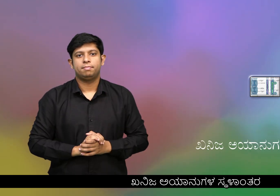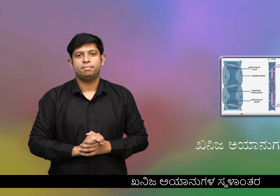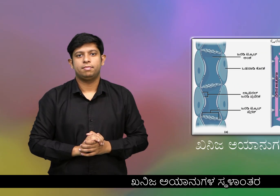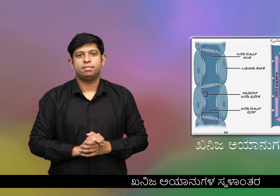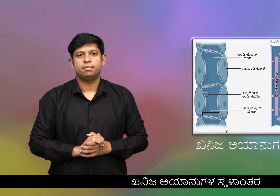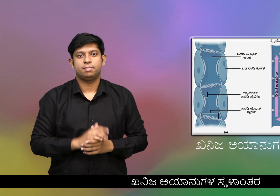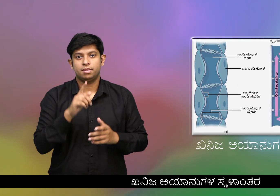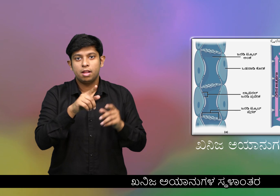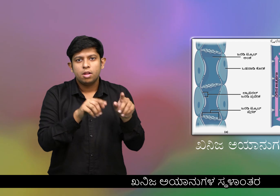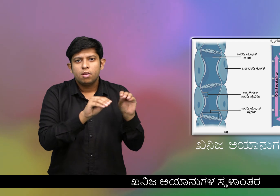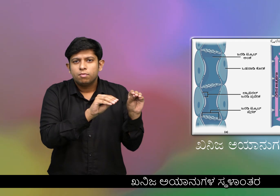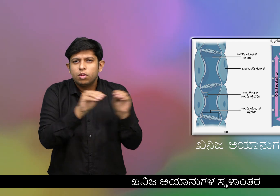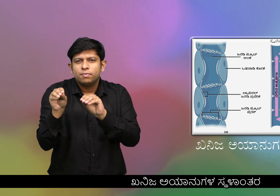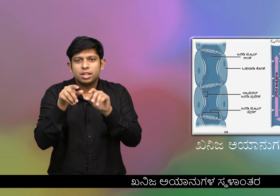ಖನಿಜ ಅಯಾನುಗಳ ಸ್ಥಳಾಂತರ.